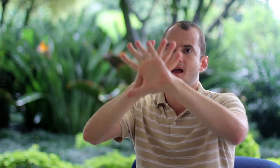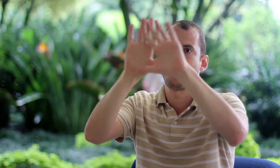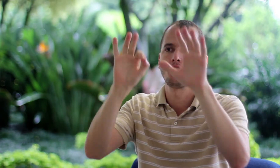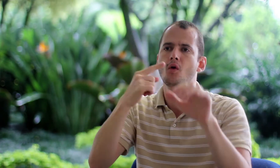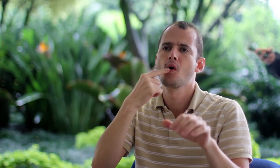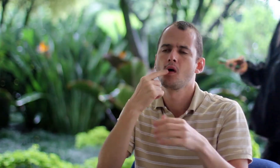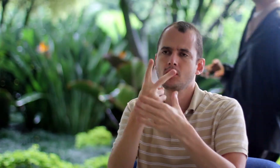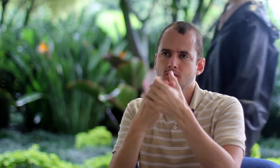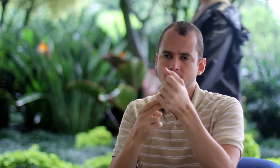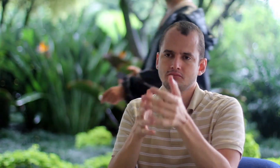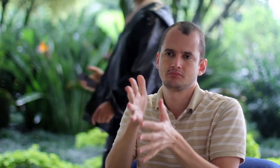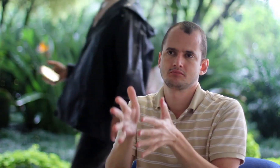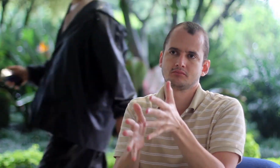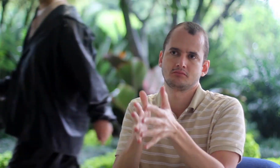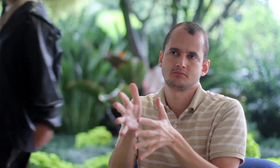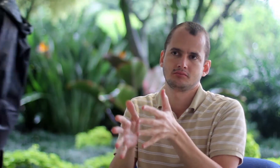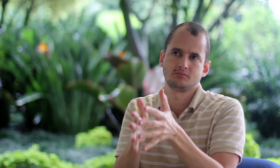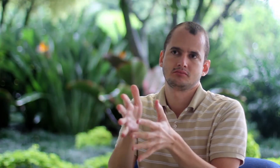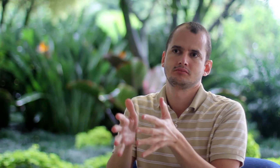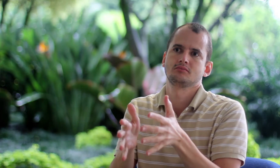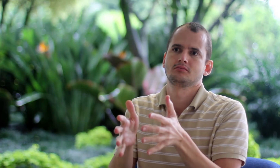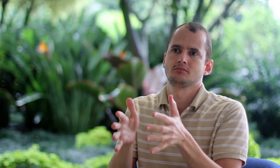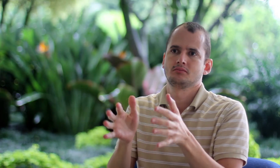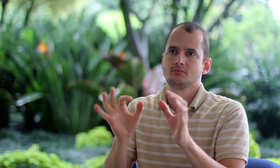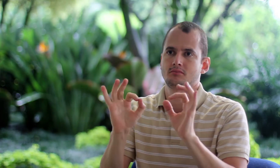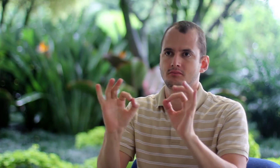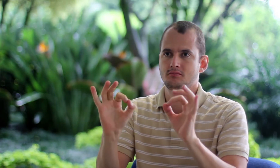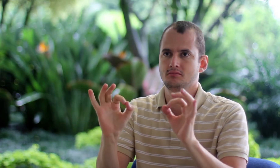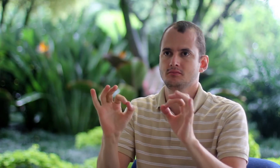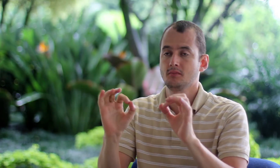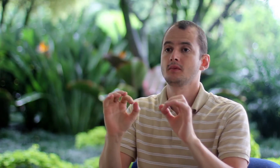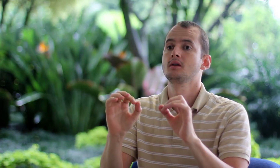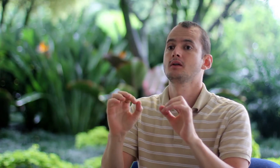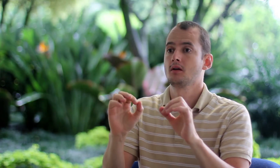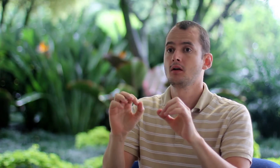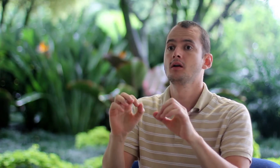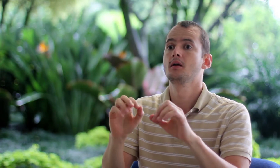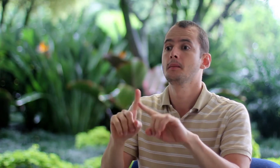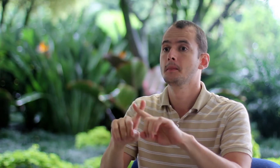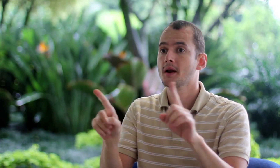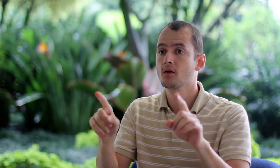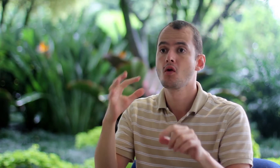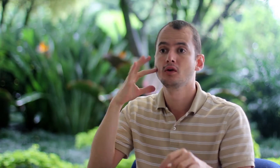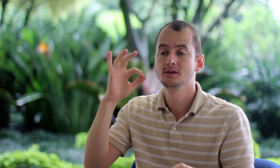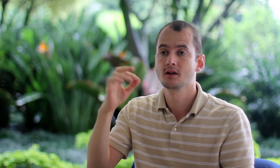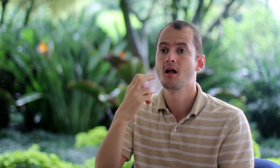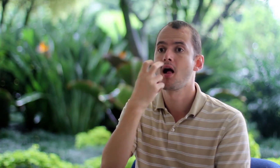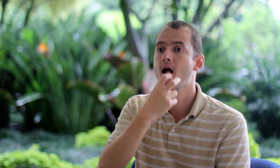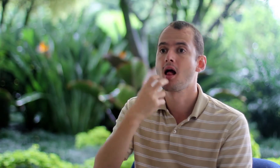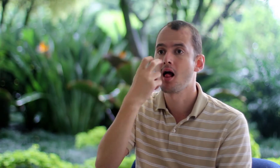componentes, visogestual, visoespacial, los rasgos no manuales, todo eso compone la lengua de señas.